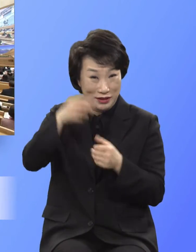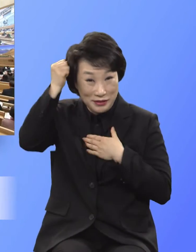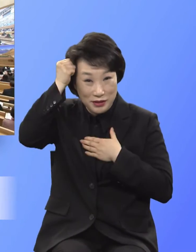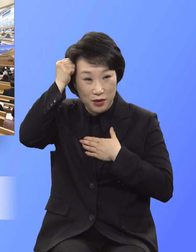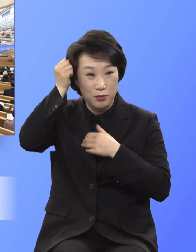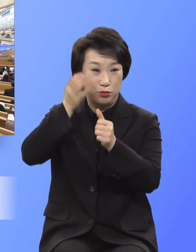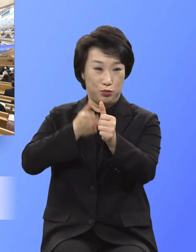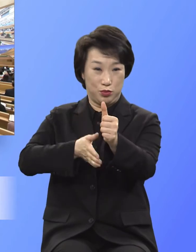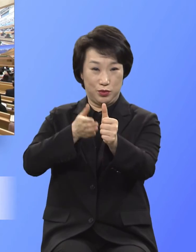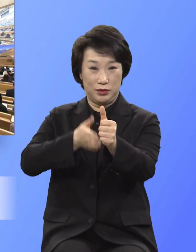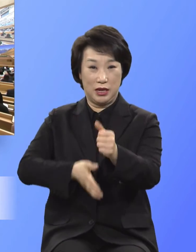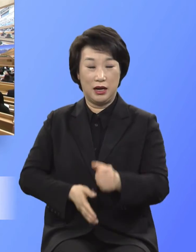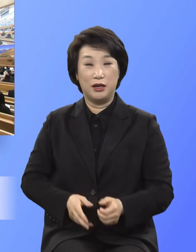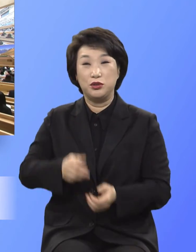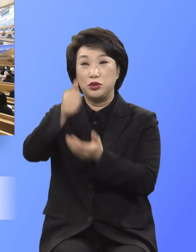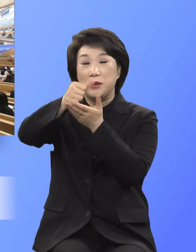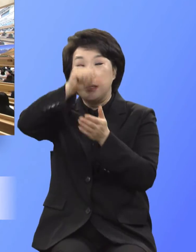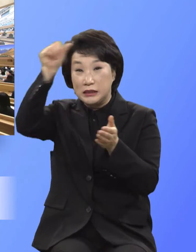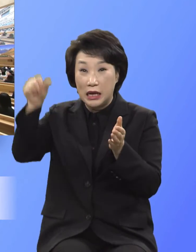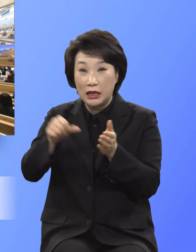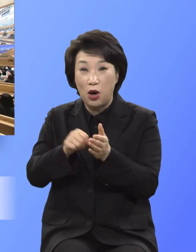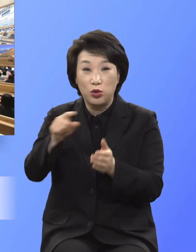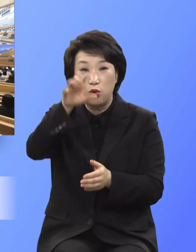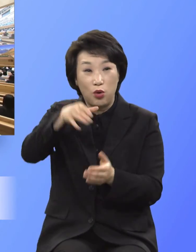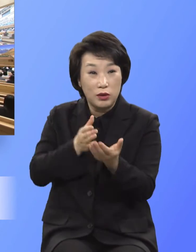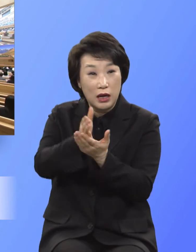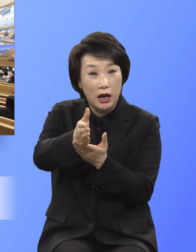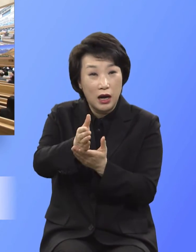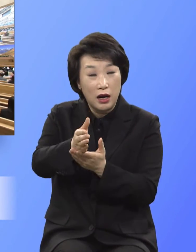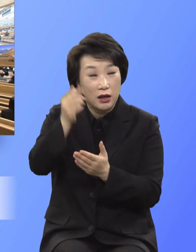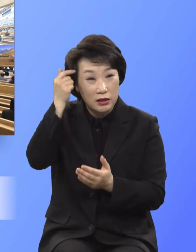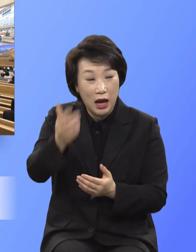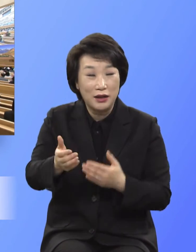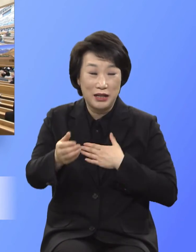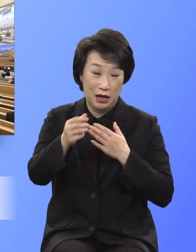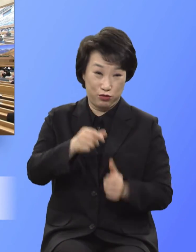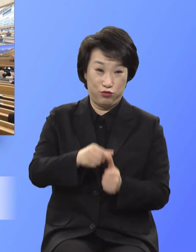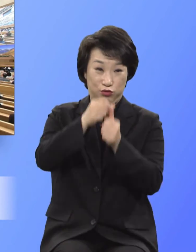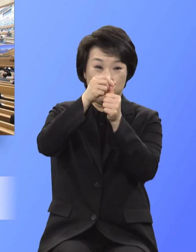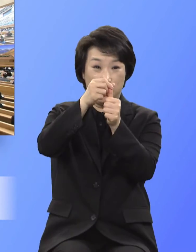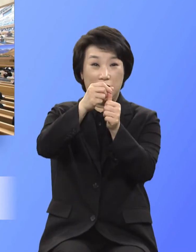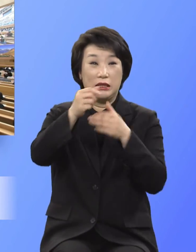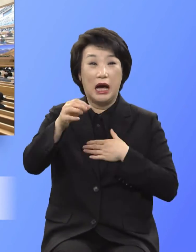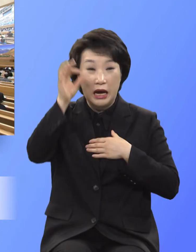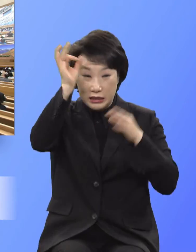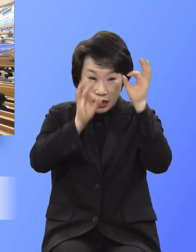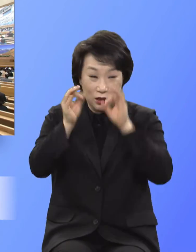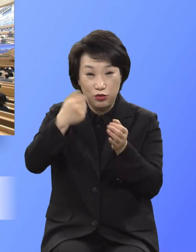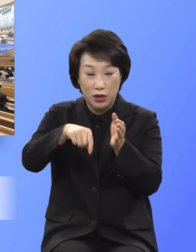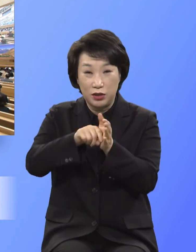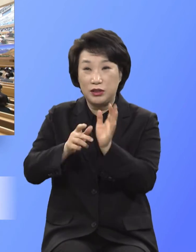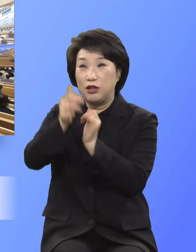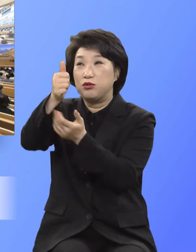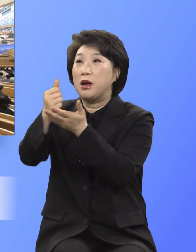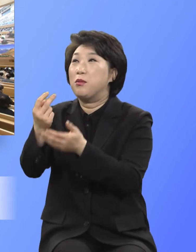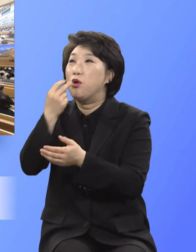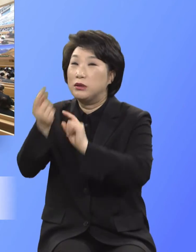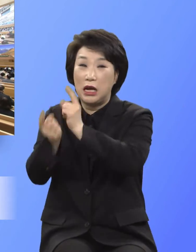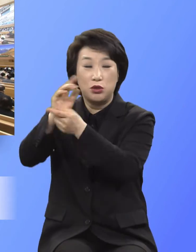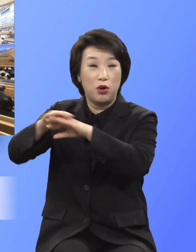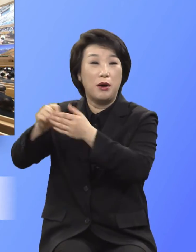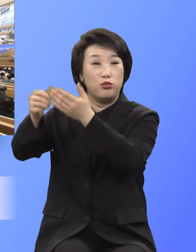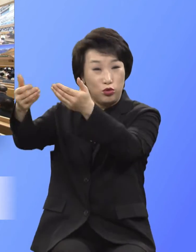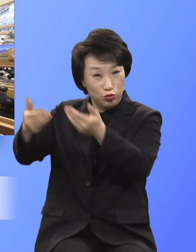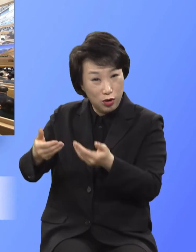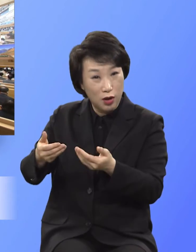합니다. 주님의 생애가 어디 있느냐, 나 구원하고 나 찾기 위해서 자기 목숨을 대속물로